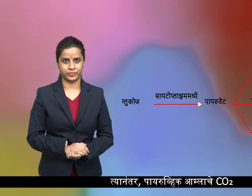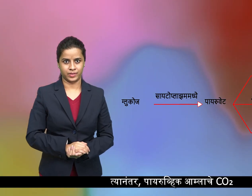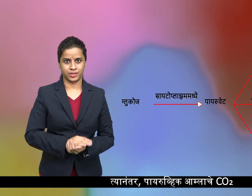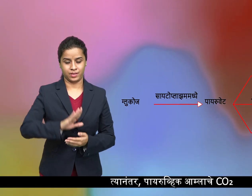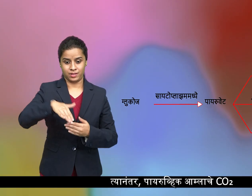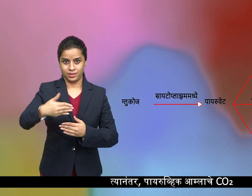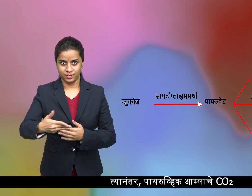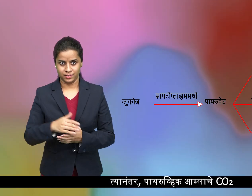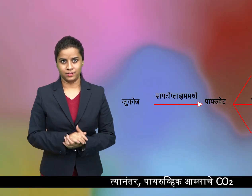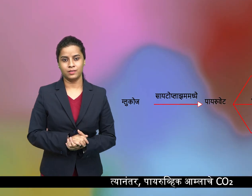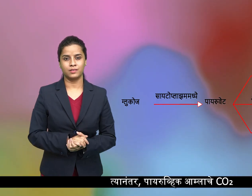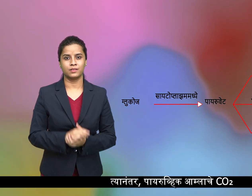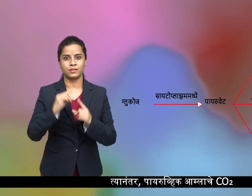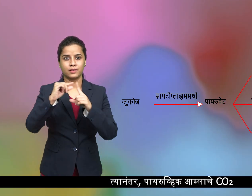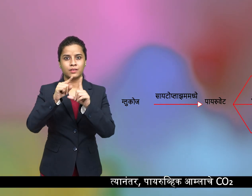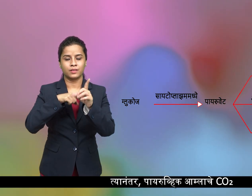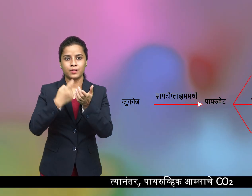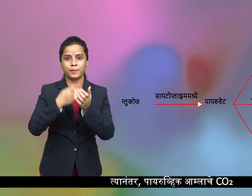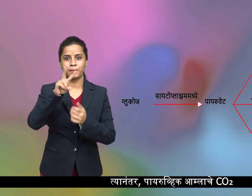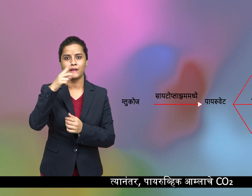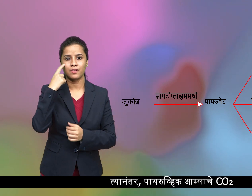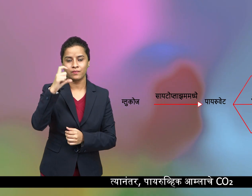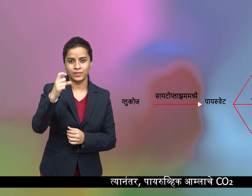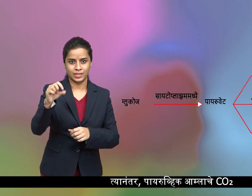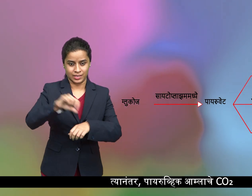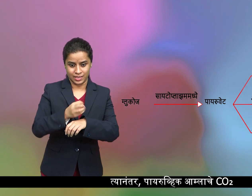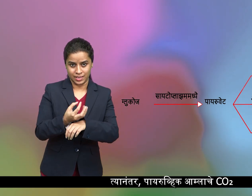त्यानंतर पायरुव्हिक आम्लाचे CO2